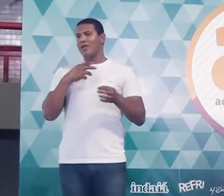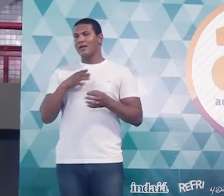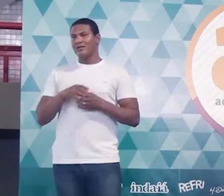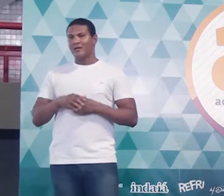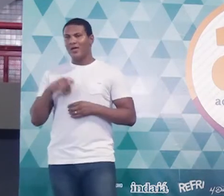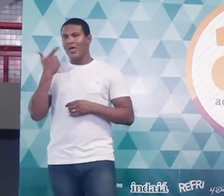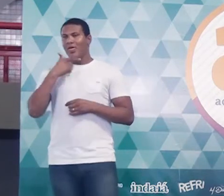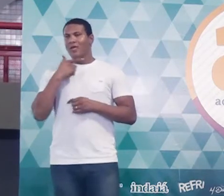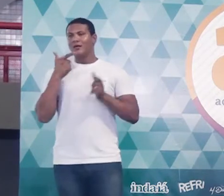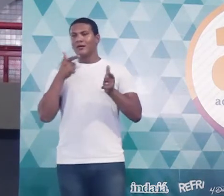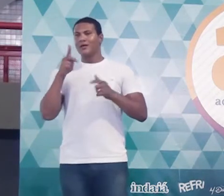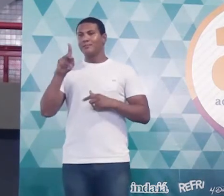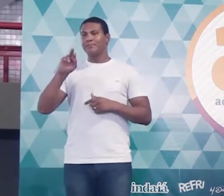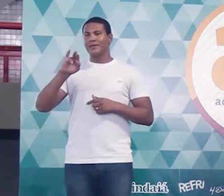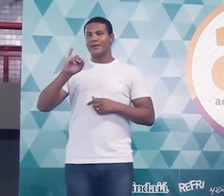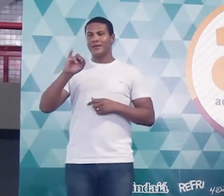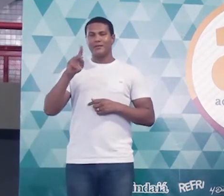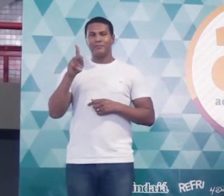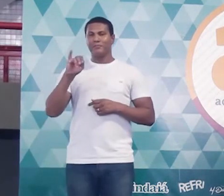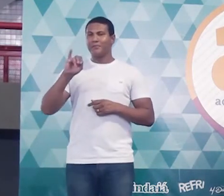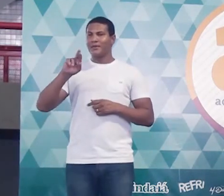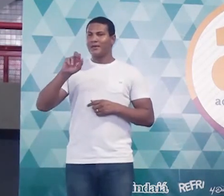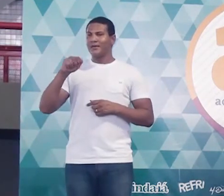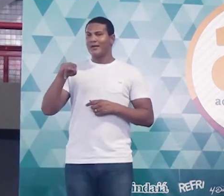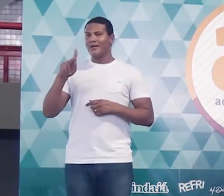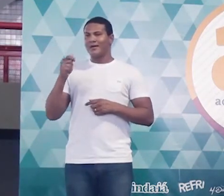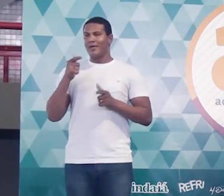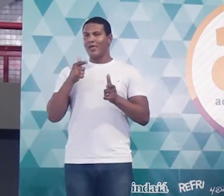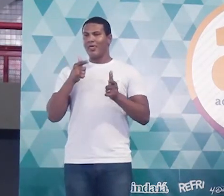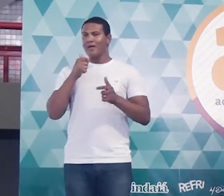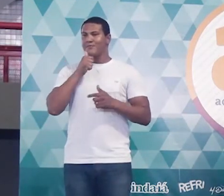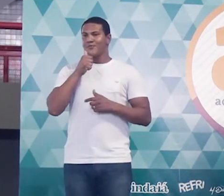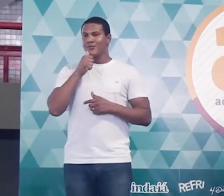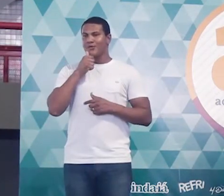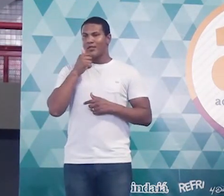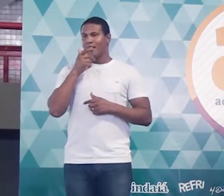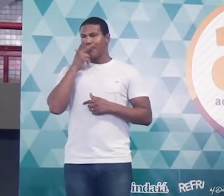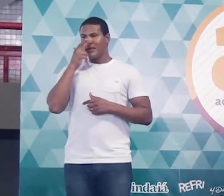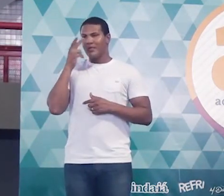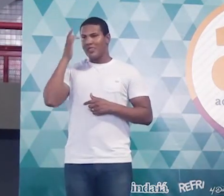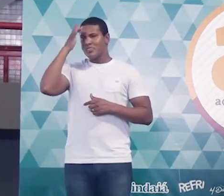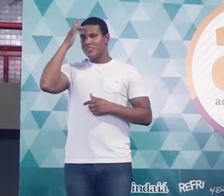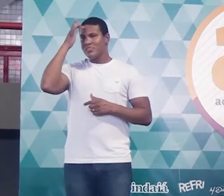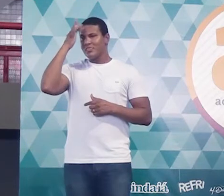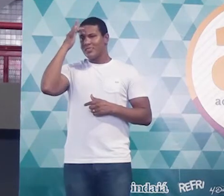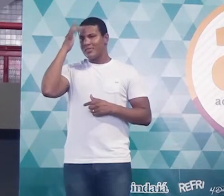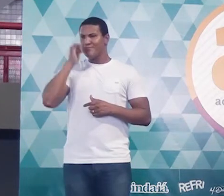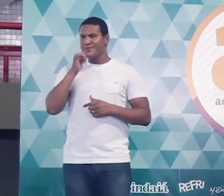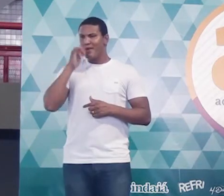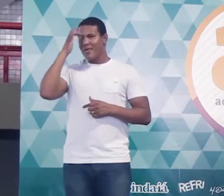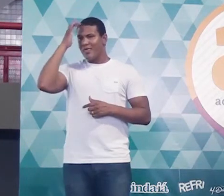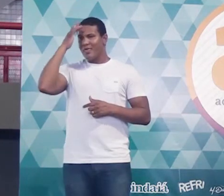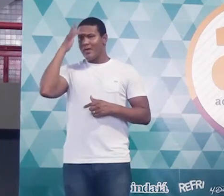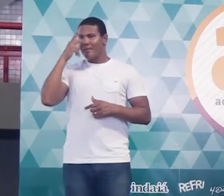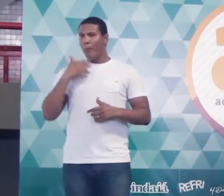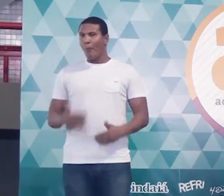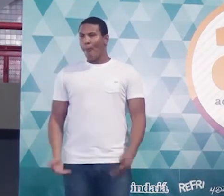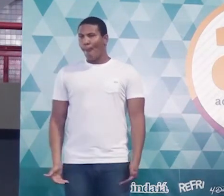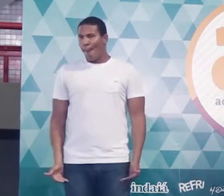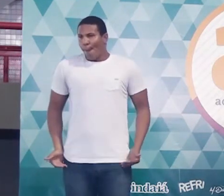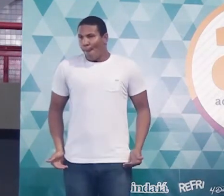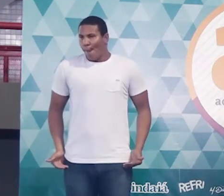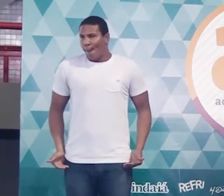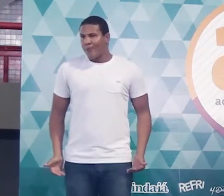estou entendendo, né? Eu não estou entendendo. Depois você vem me perguntar que esse aqui eu...